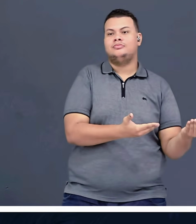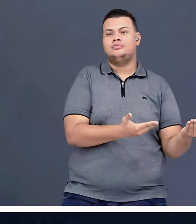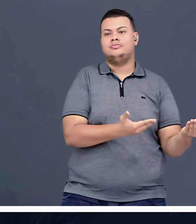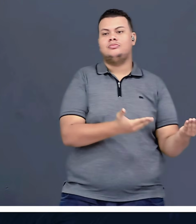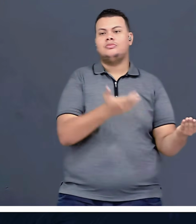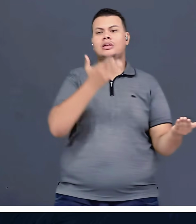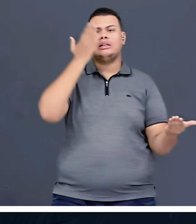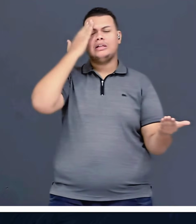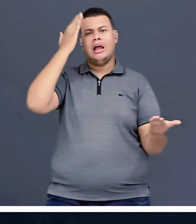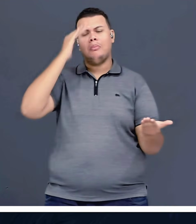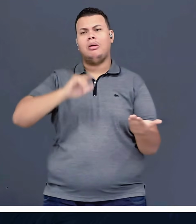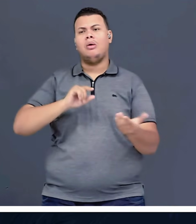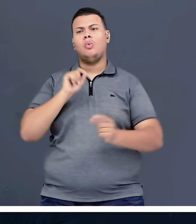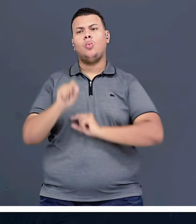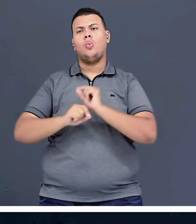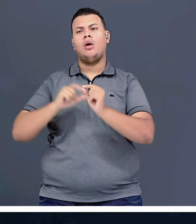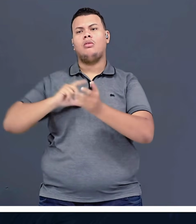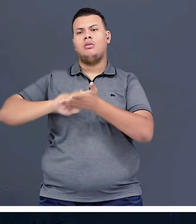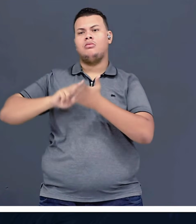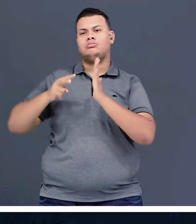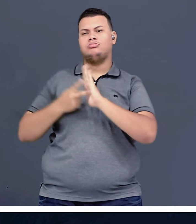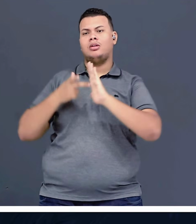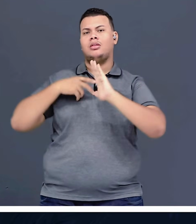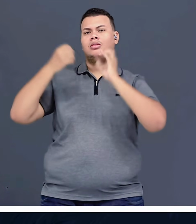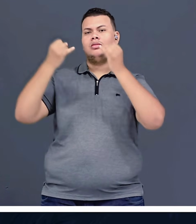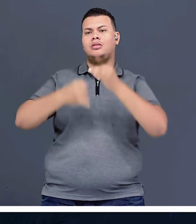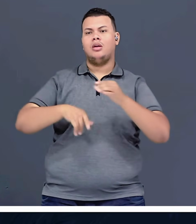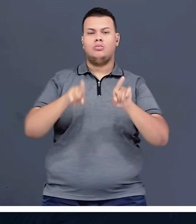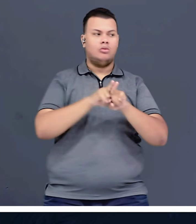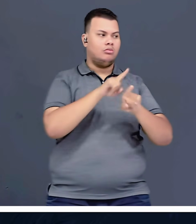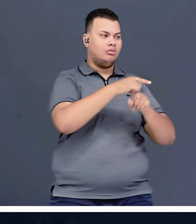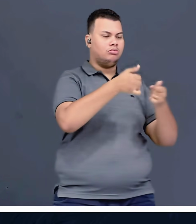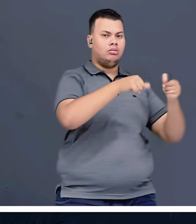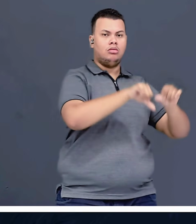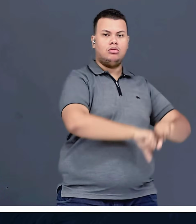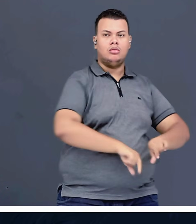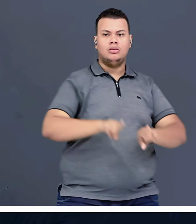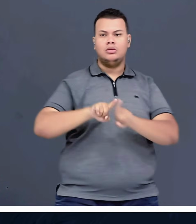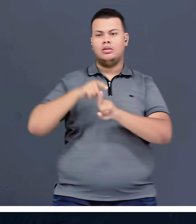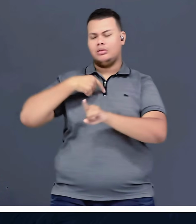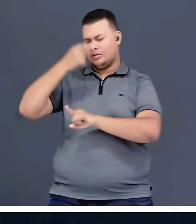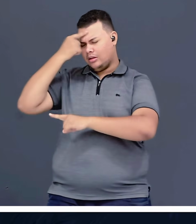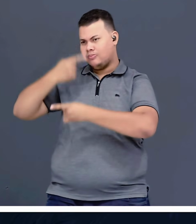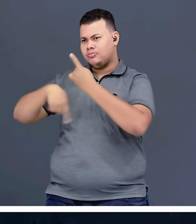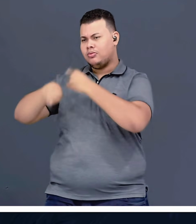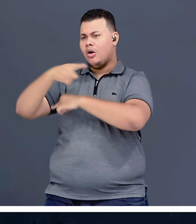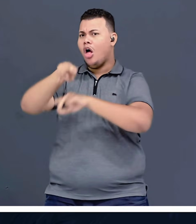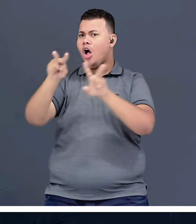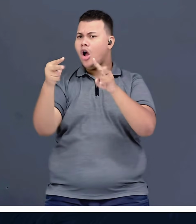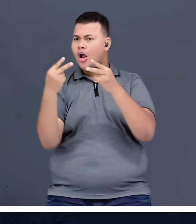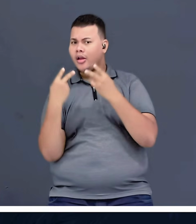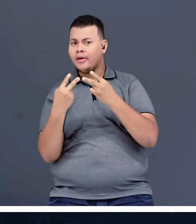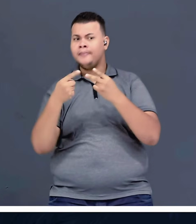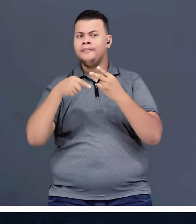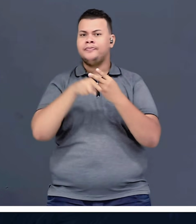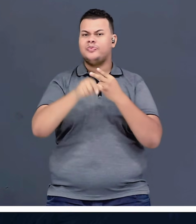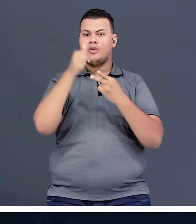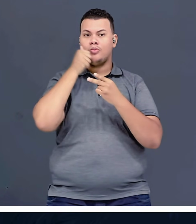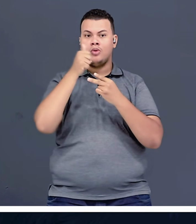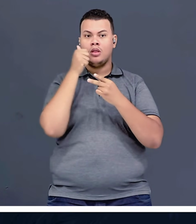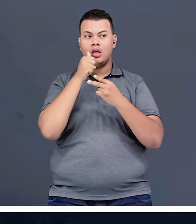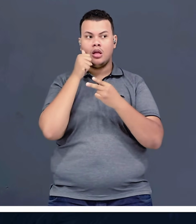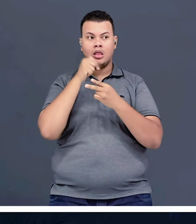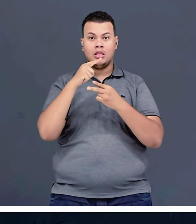Sabe qual é a diferença, gente, da mentalidade de abundância para a mentalidade de escassez? Olhe para mim, no nome de Jesus. Aquela viúva, quando o